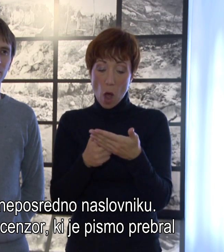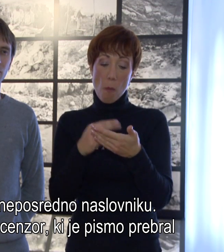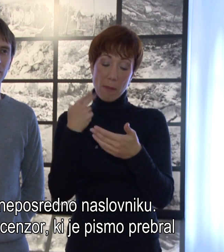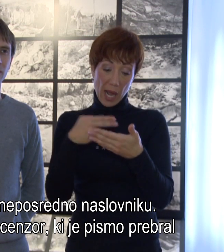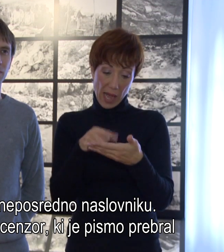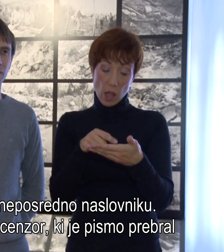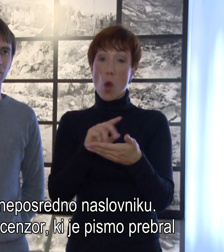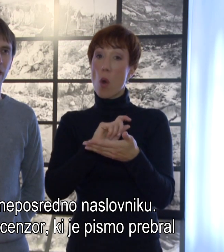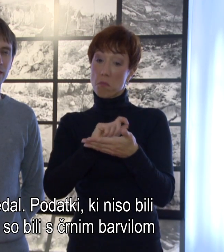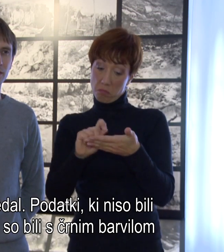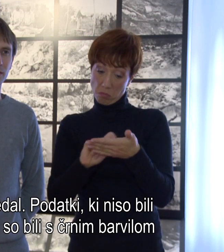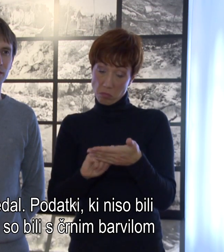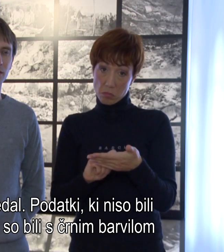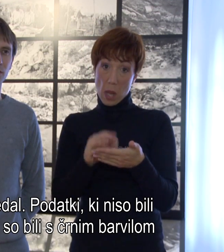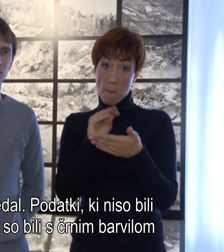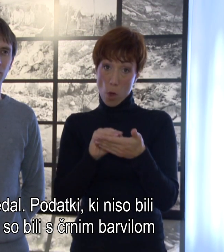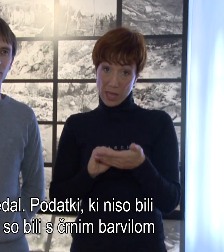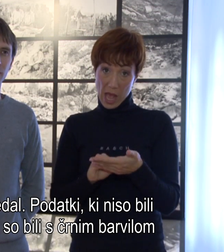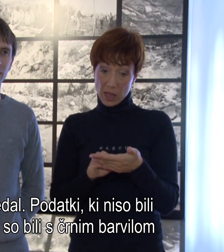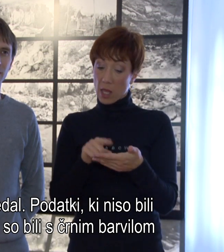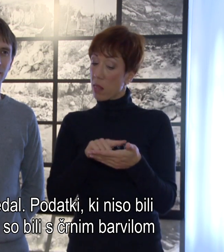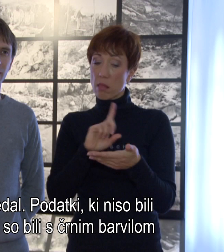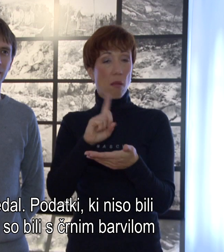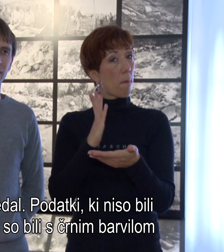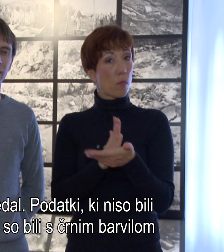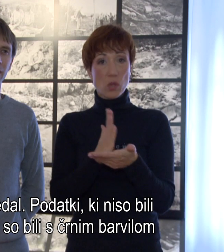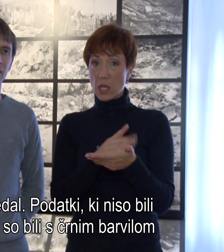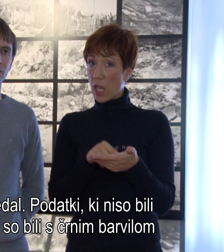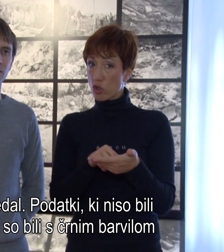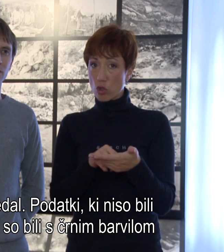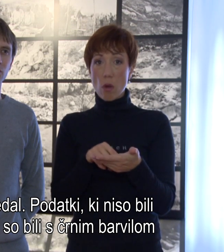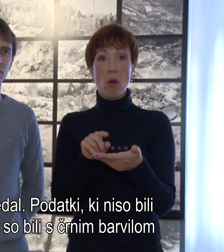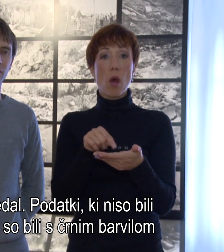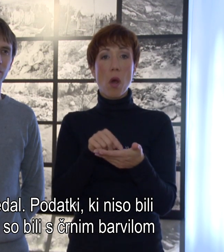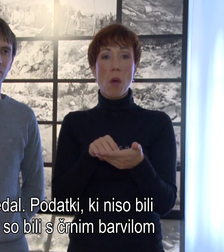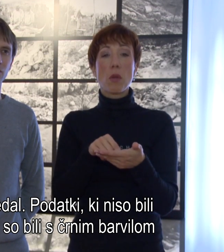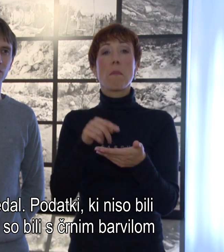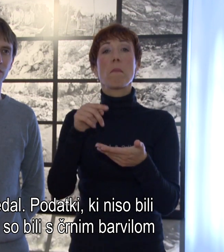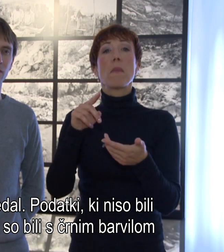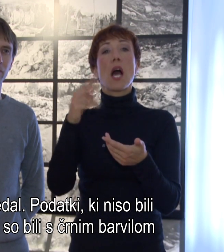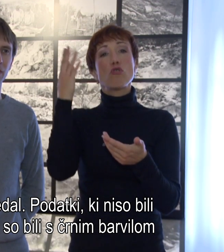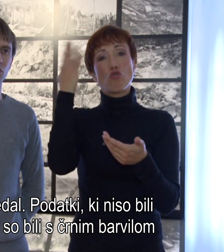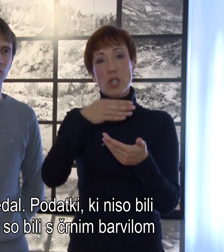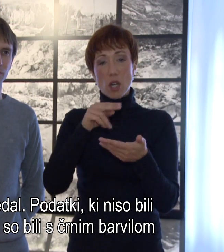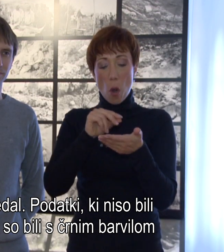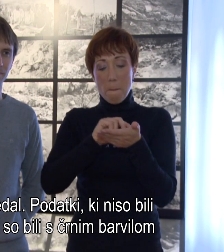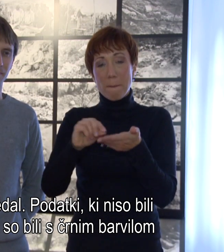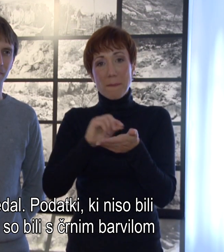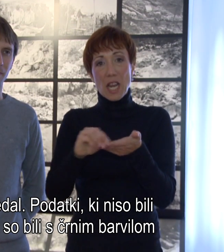bili zapisani podatki, ki niso bili ustrezni, ga je z črnim črnilom prečrtal.